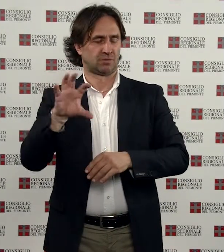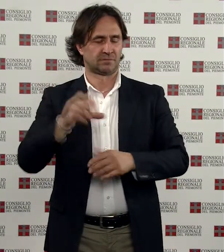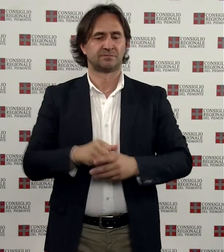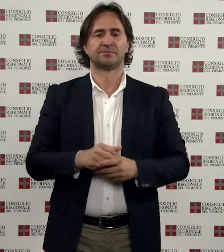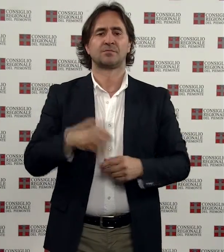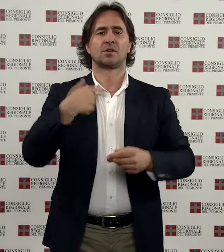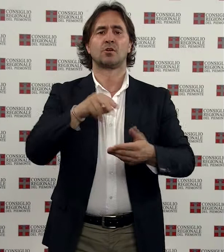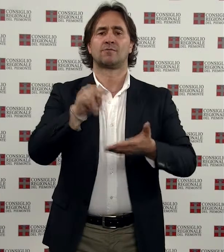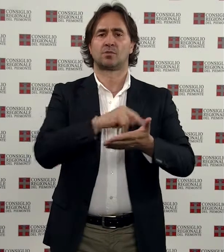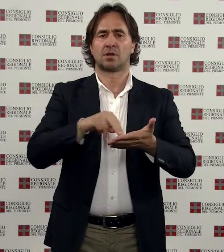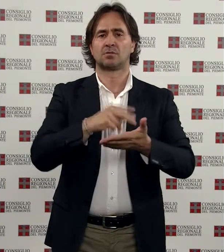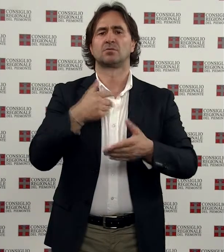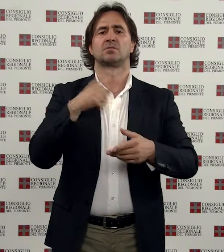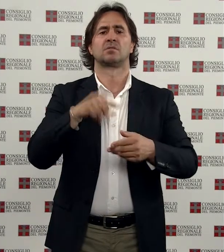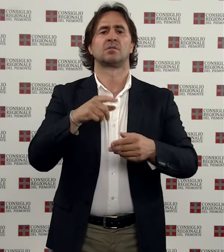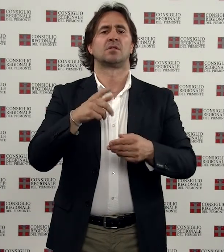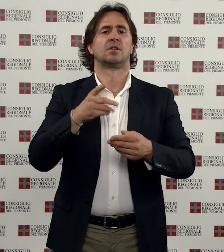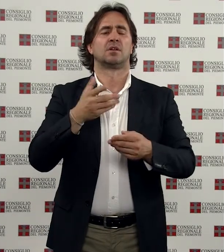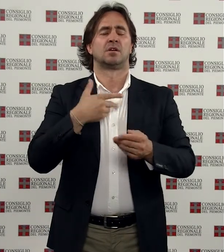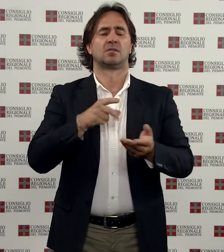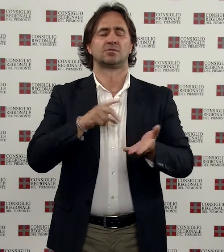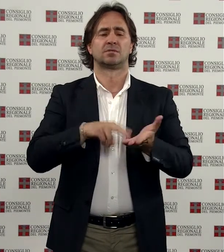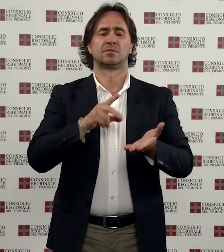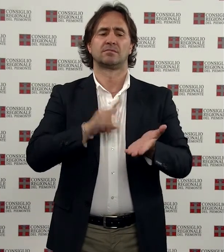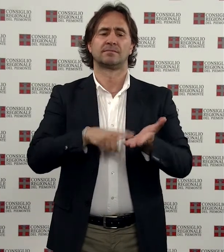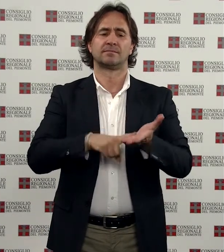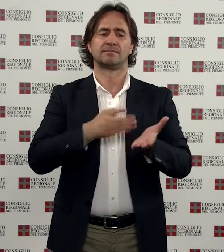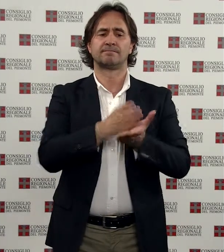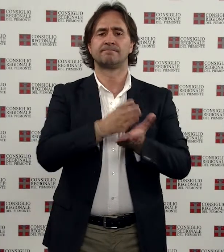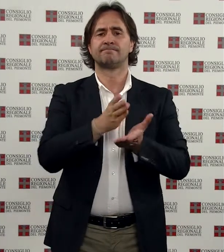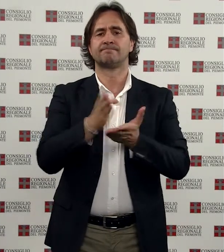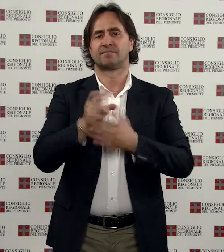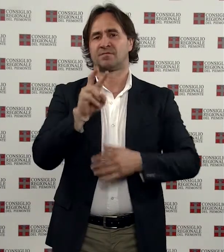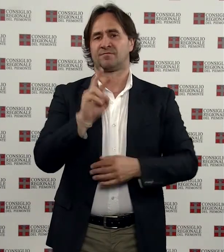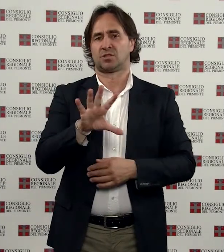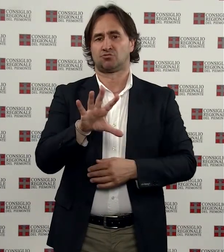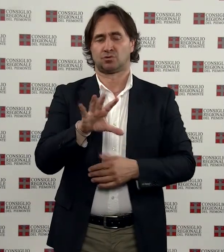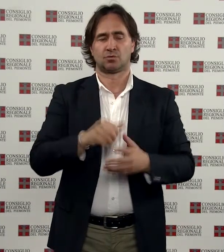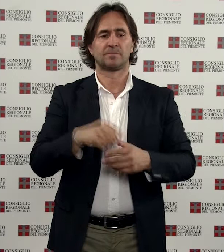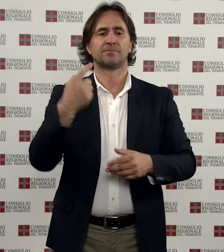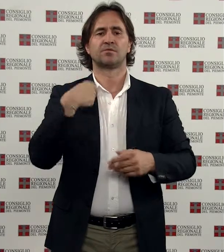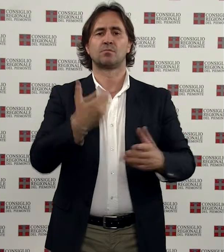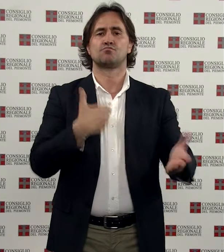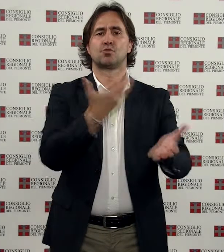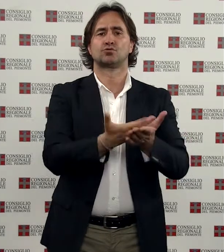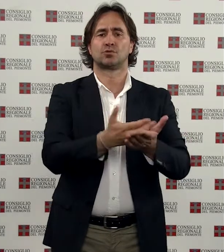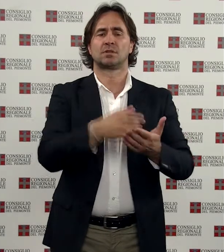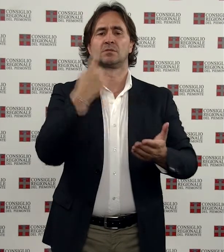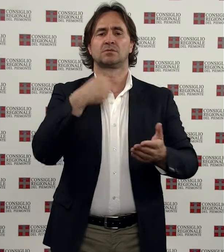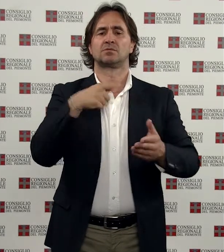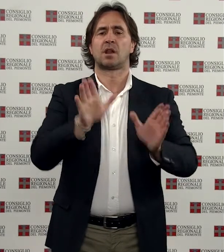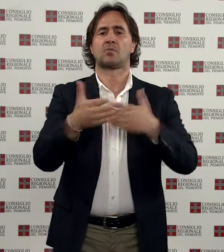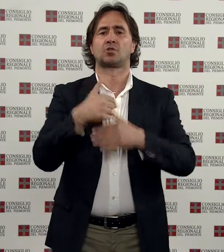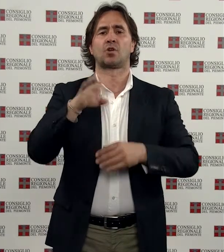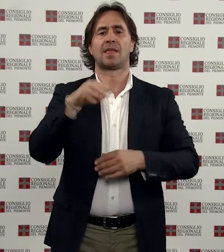votati e approvati anche 25 atti di indirizzo. In chiusura di seduta è stata approvata una mozione per il mantenimento del laboratorio di emodinamica